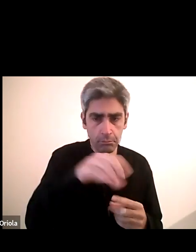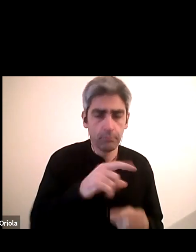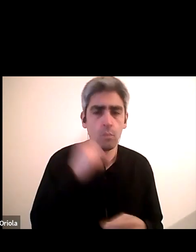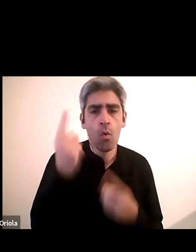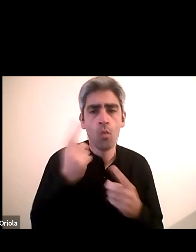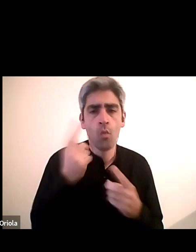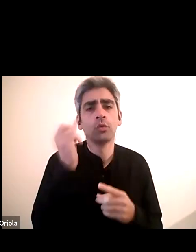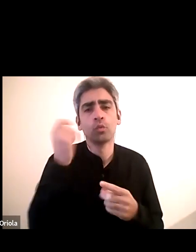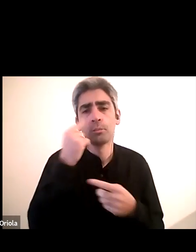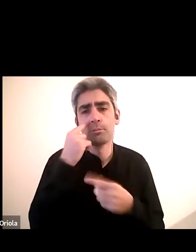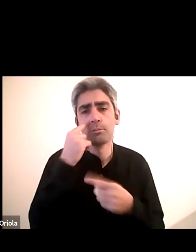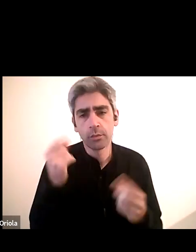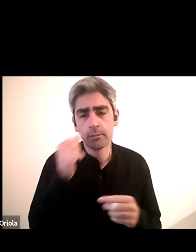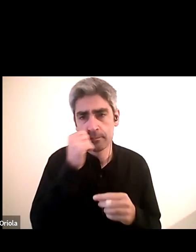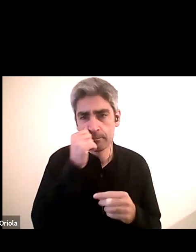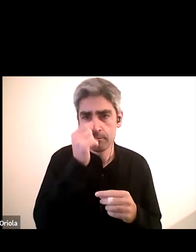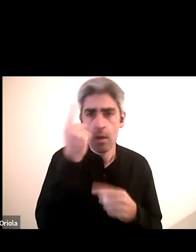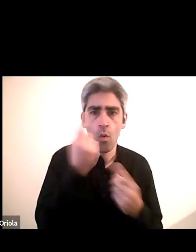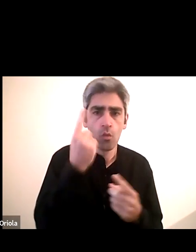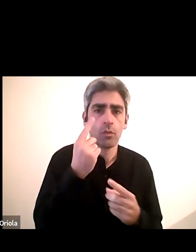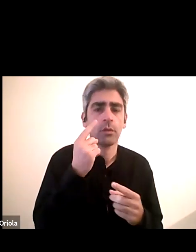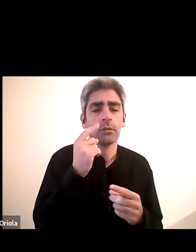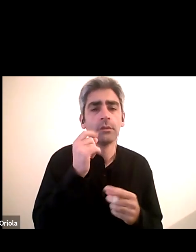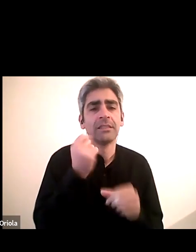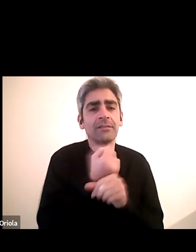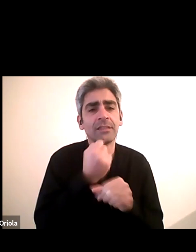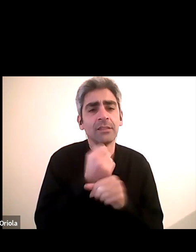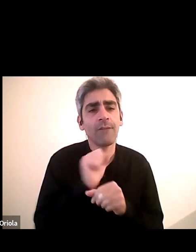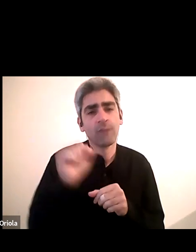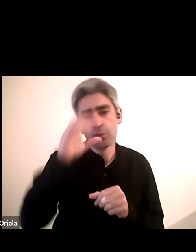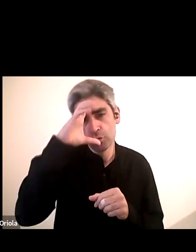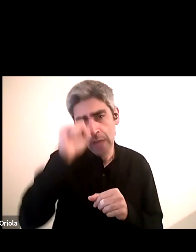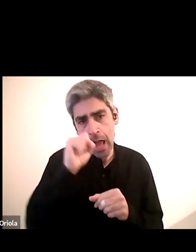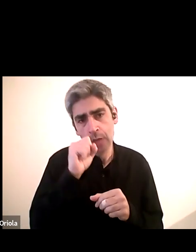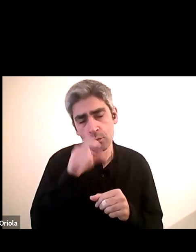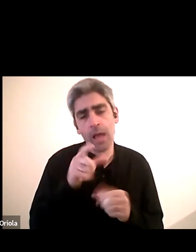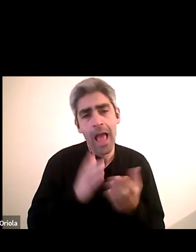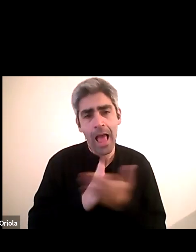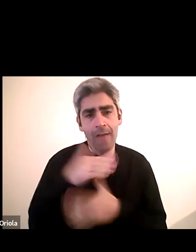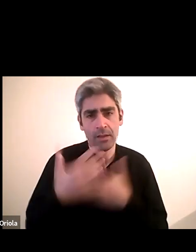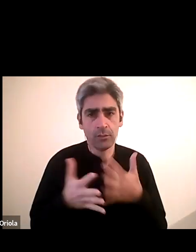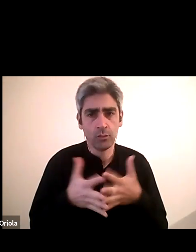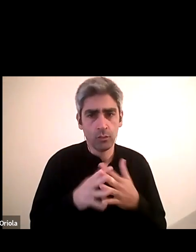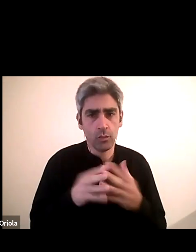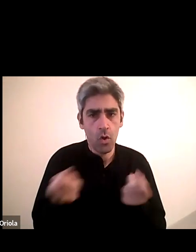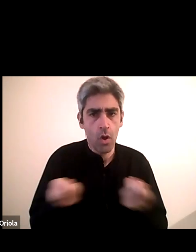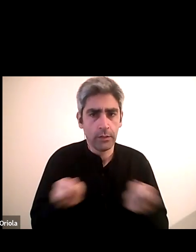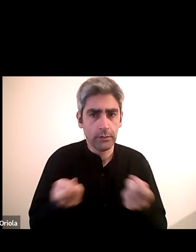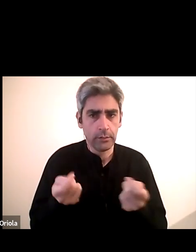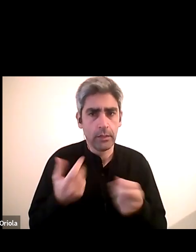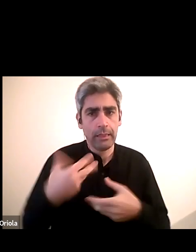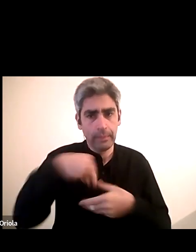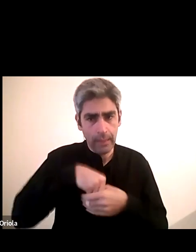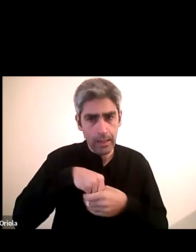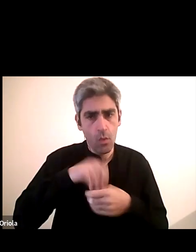institutos públicos e alguns serviços personalizados do Estado é que avançaram com uma estrutura de organização interna